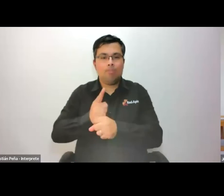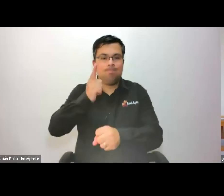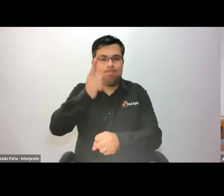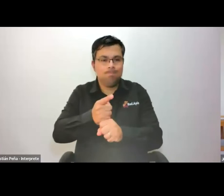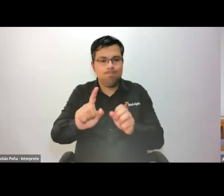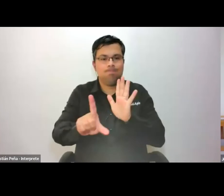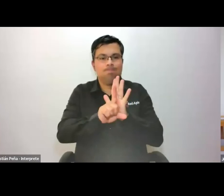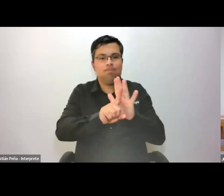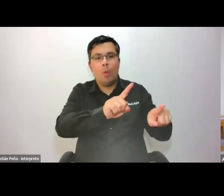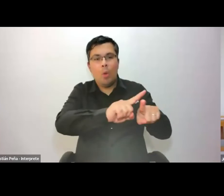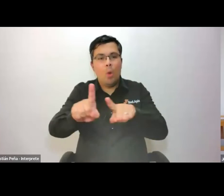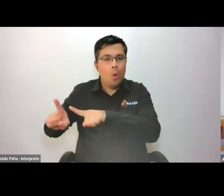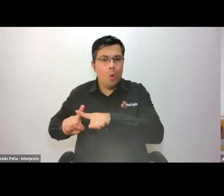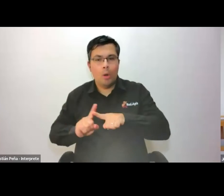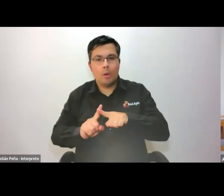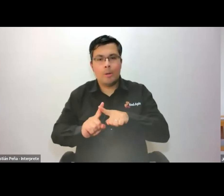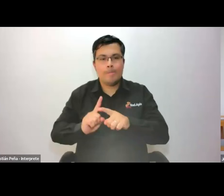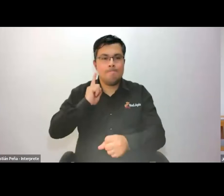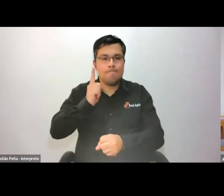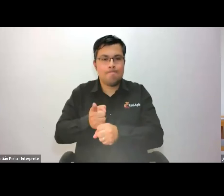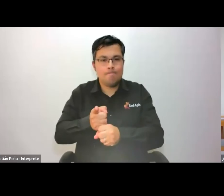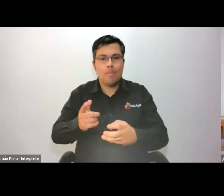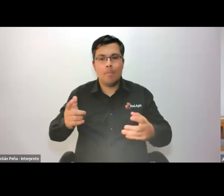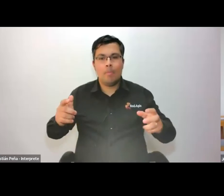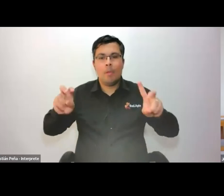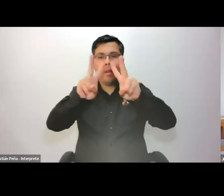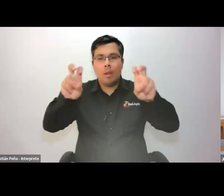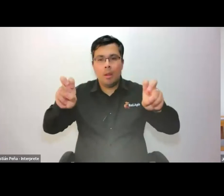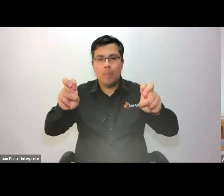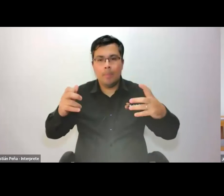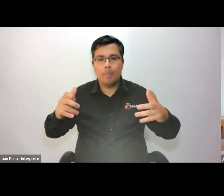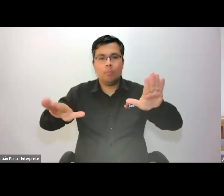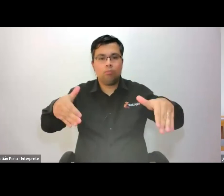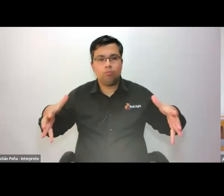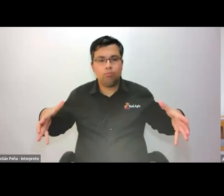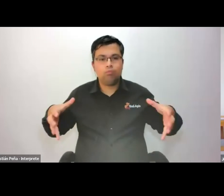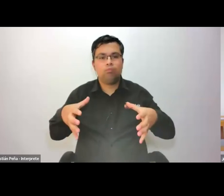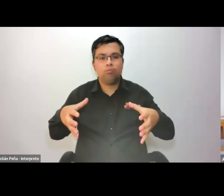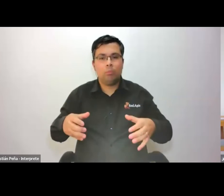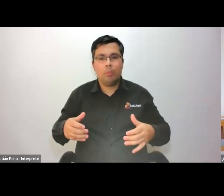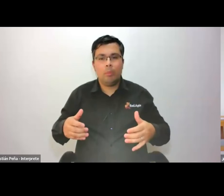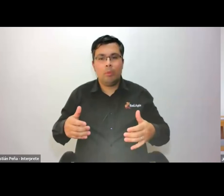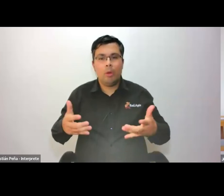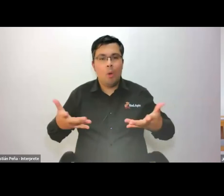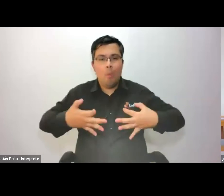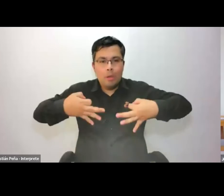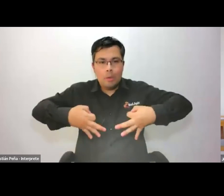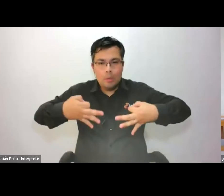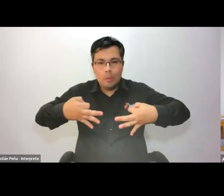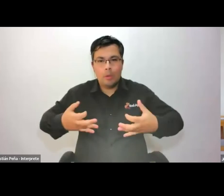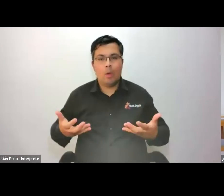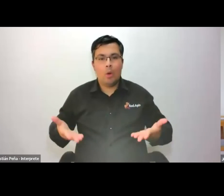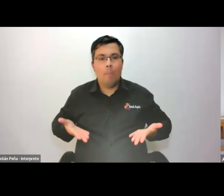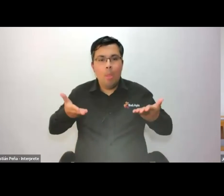más relevante, ¿no?, que es lo que nos convoca, por supuesto, esta conversación de cómo aseguramos, de qué manera generamos todas las